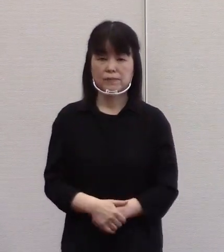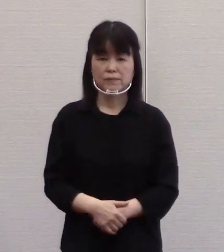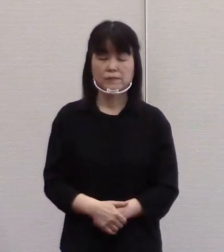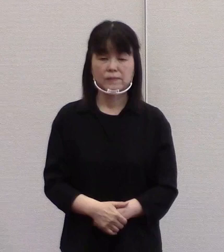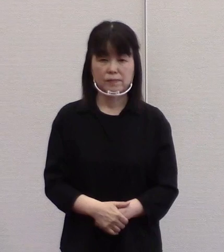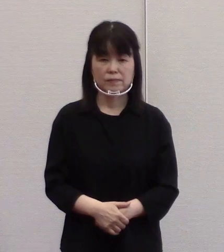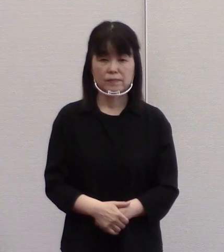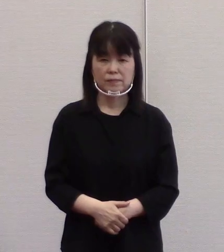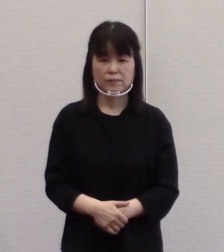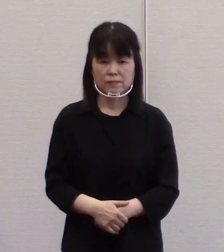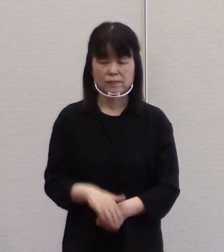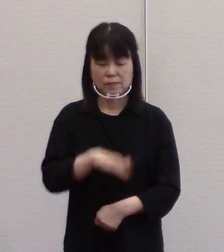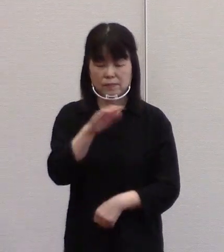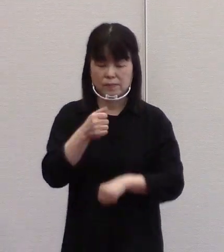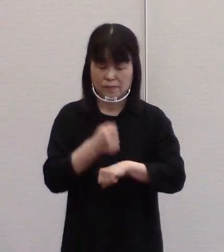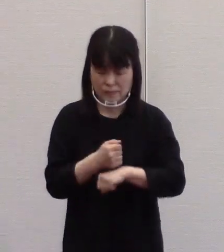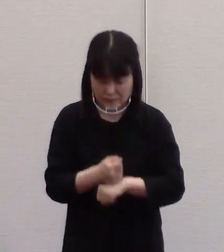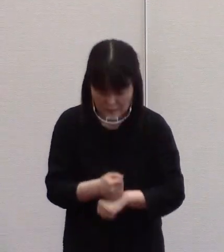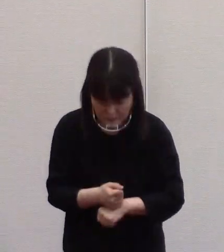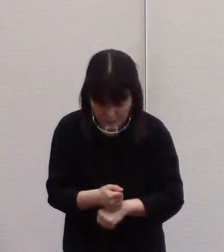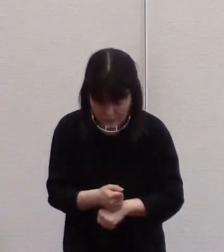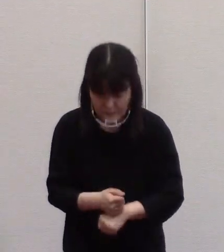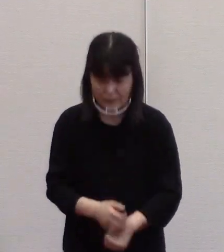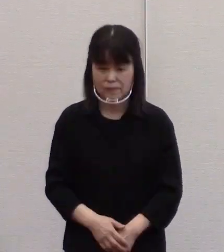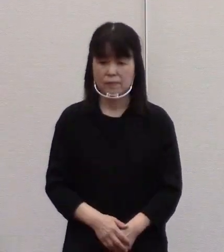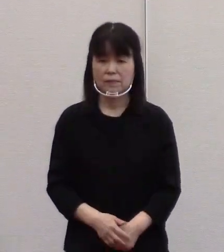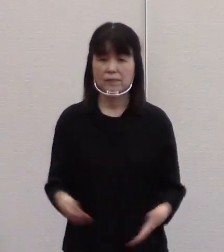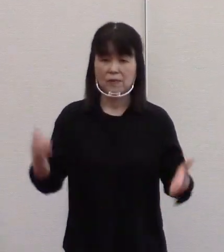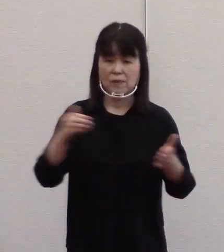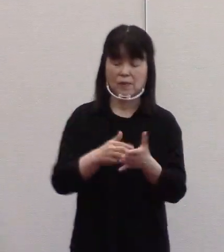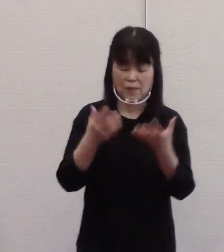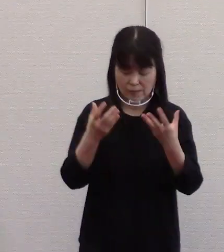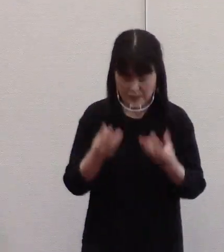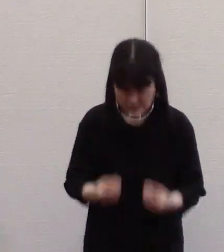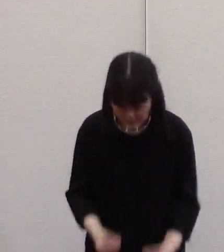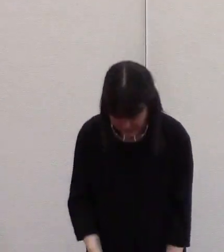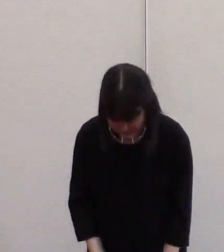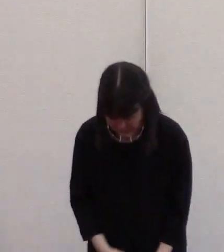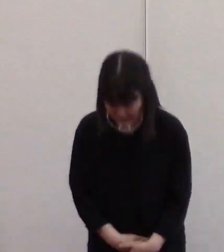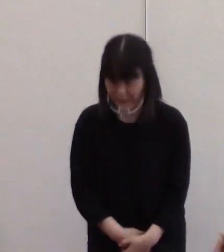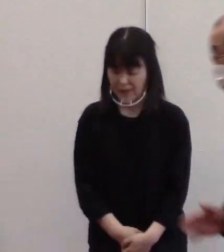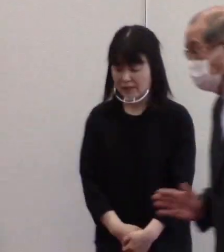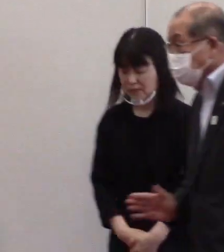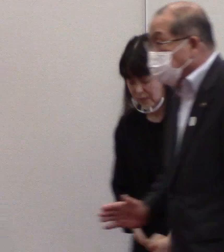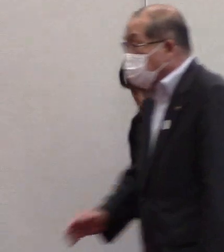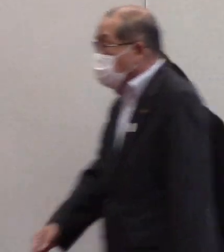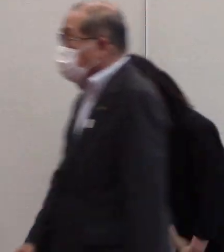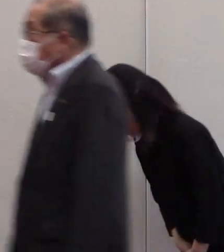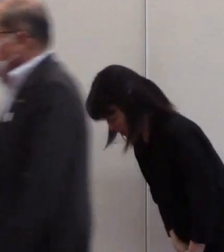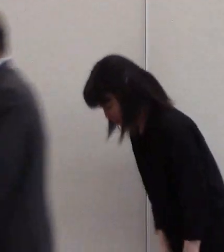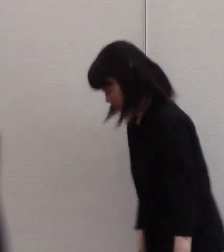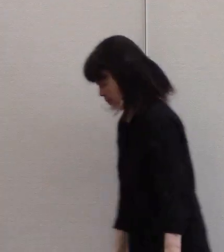ということでご苦労さんでした。 以上をもちまして会見を終わります。ありがとうございました。